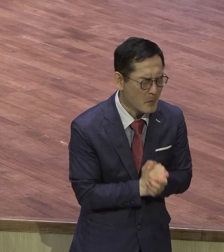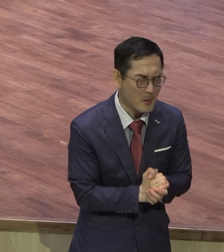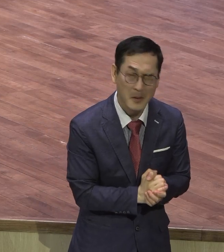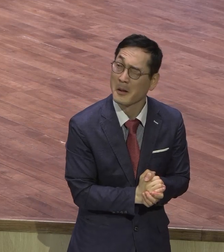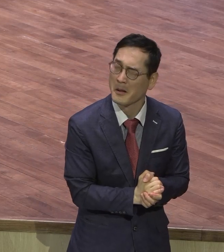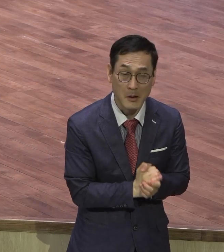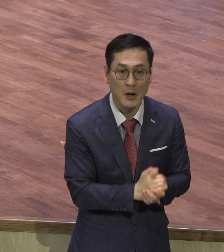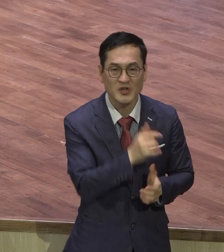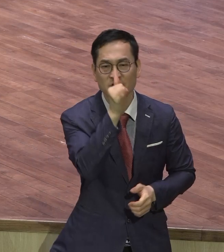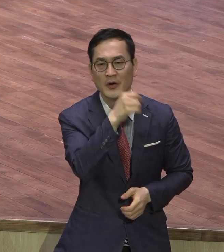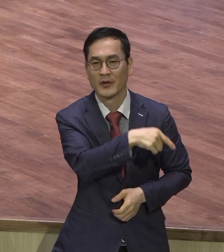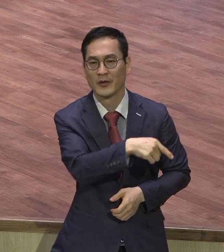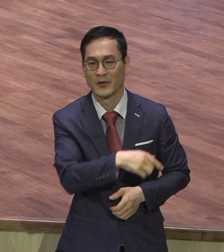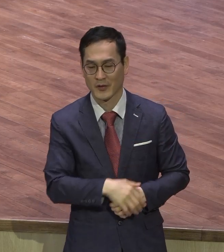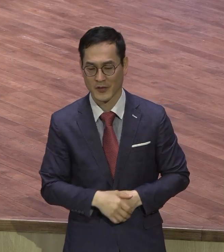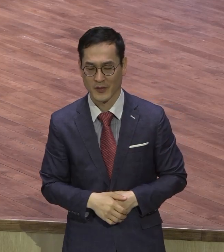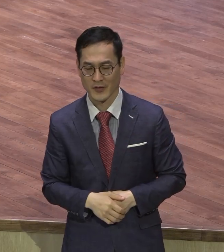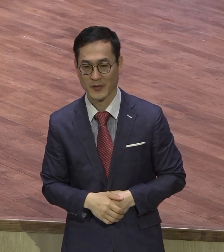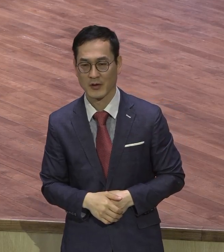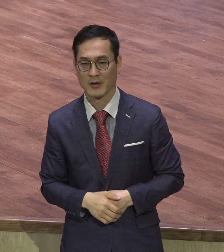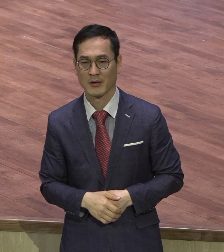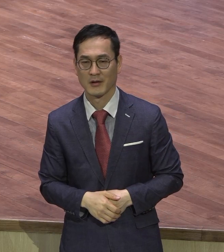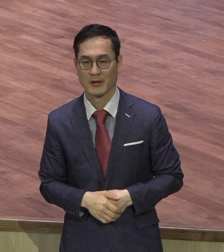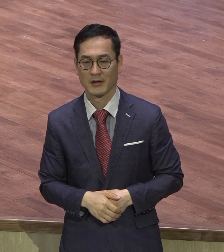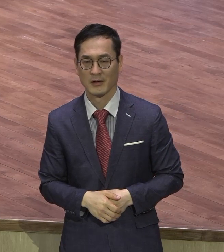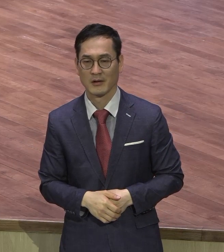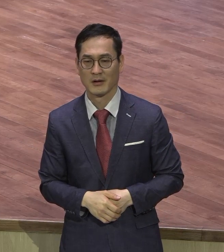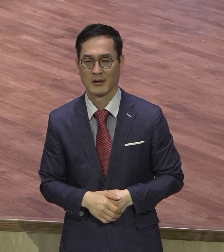막 이 손에 감고 이 막 두르고.